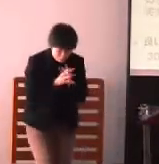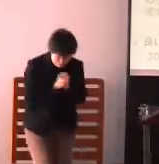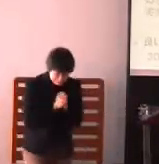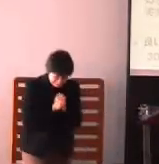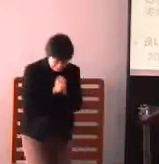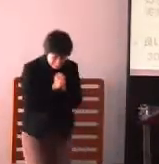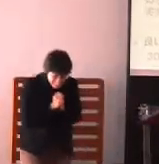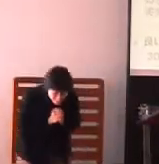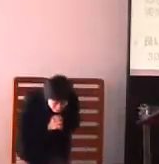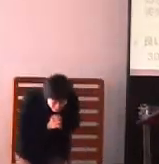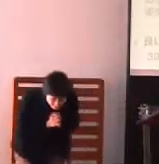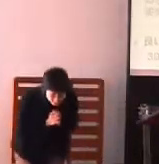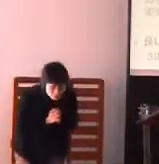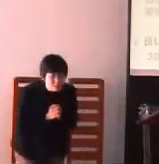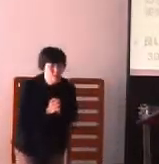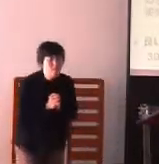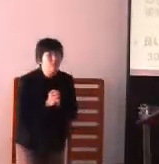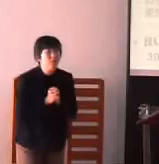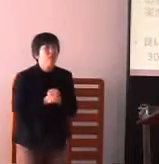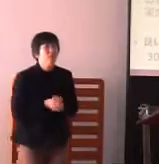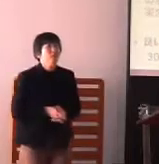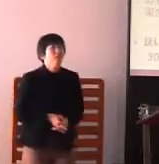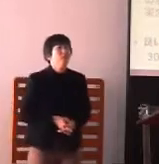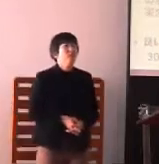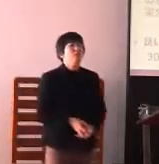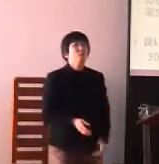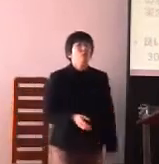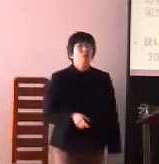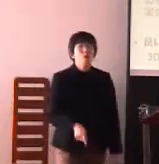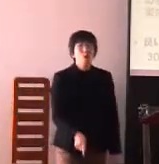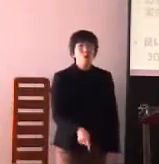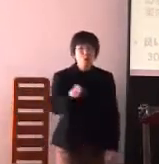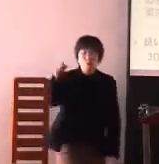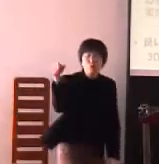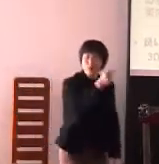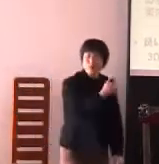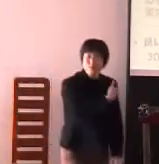すぐ、伸びますか？すぐ伸びますか？どうですか？